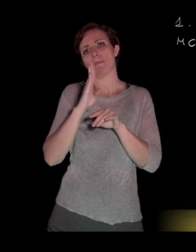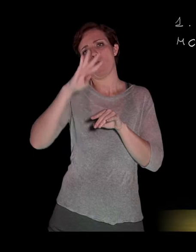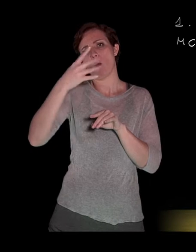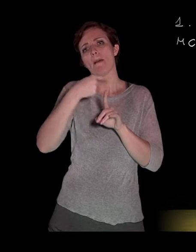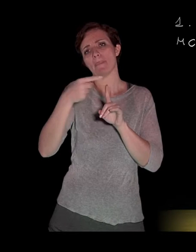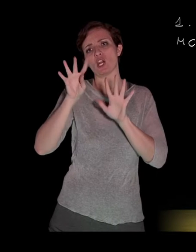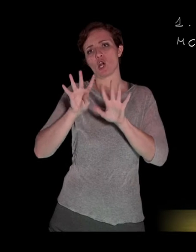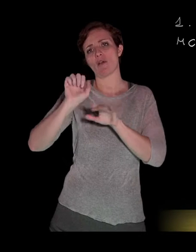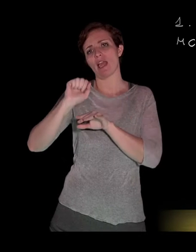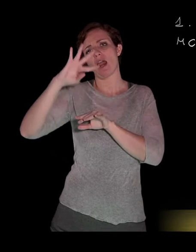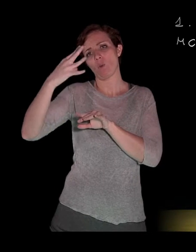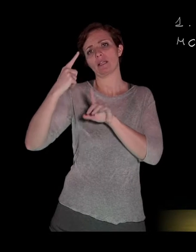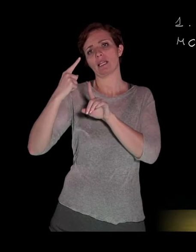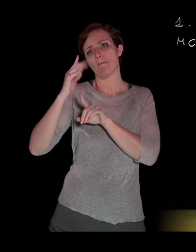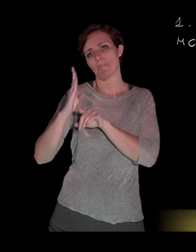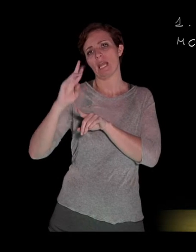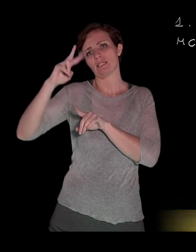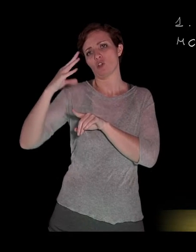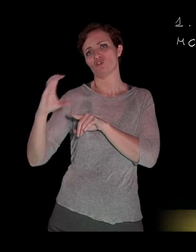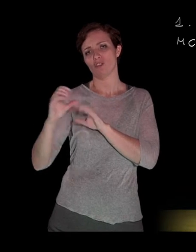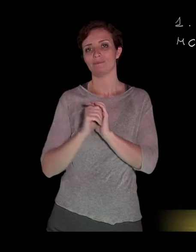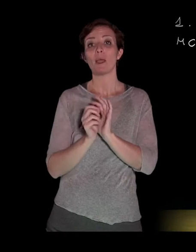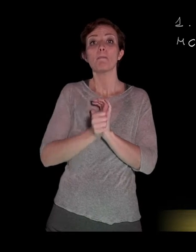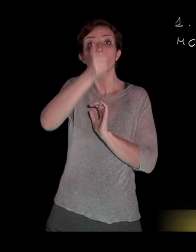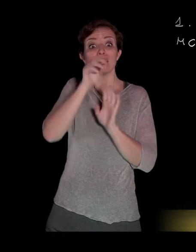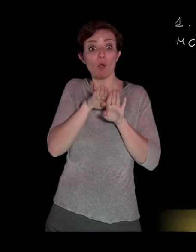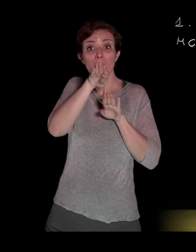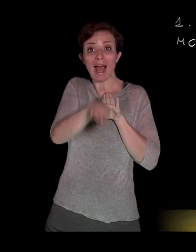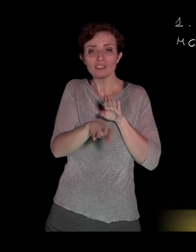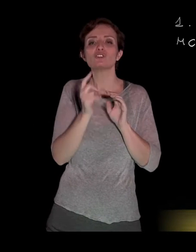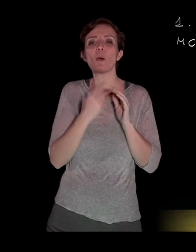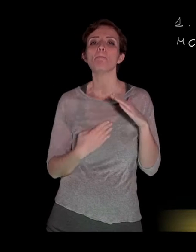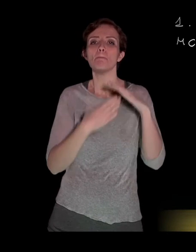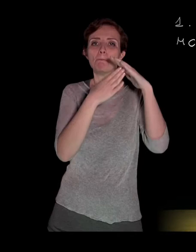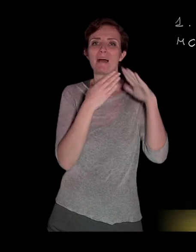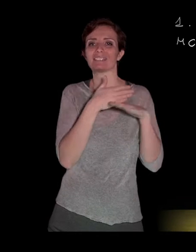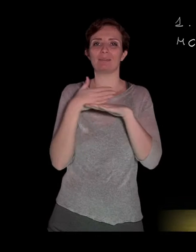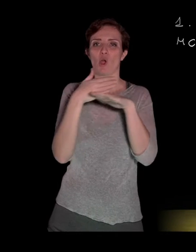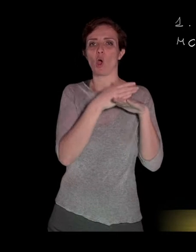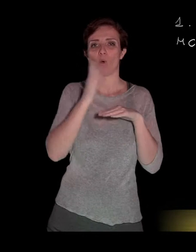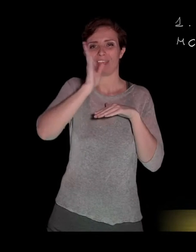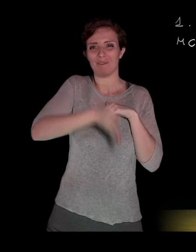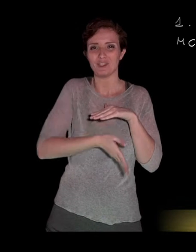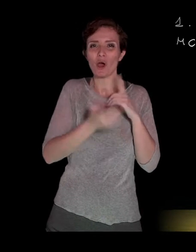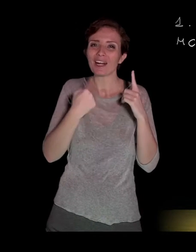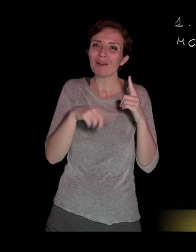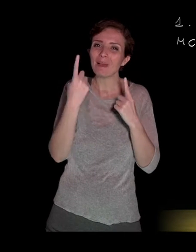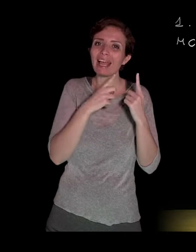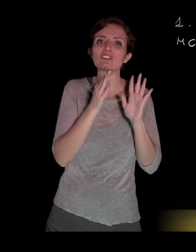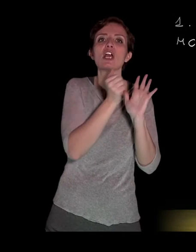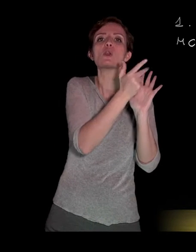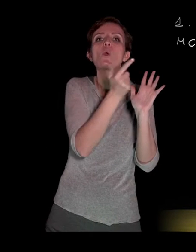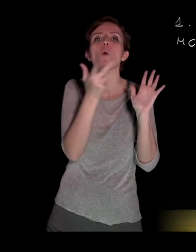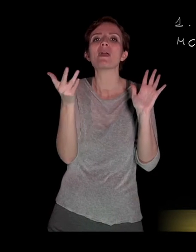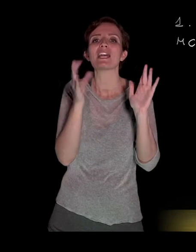- 9A ^ 4 B ^ 2 C primo step trovare il massimo comun divisore che in questo caso per la parte numerica